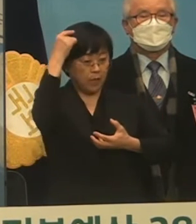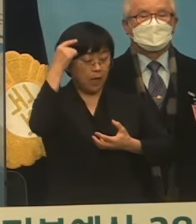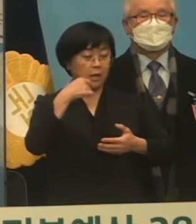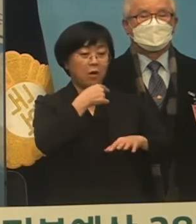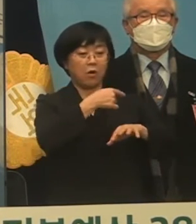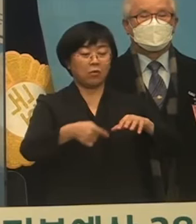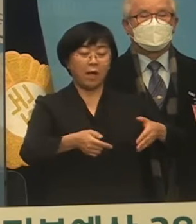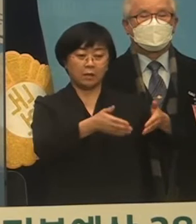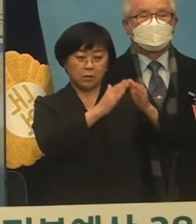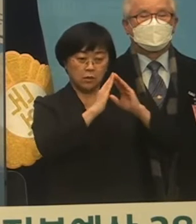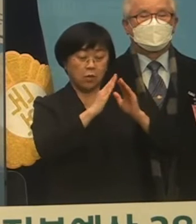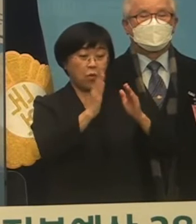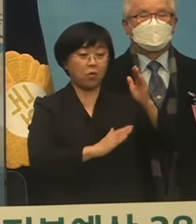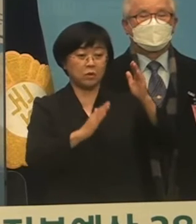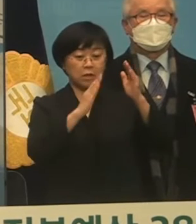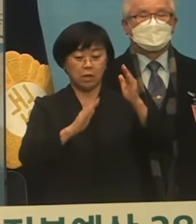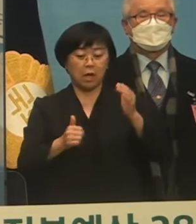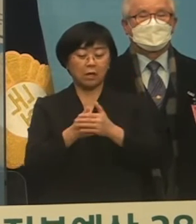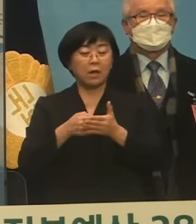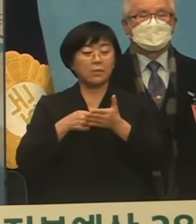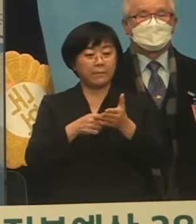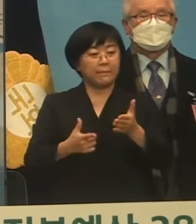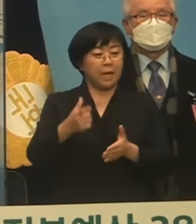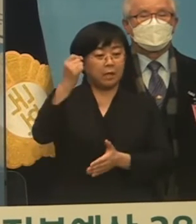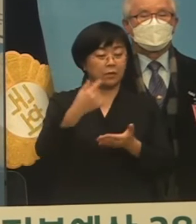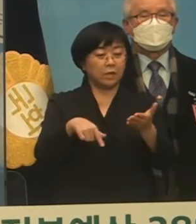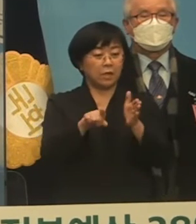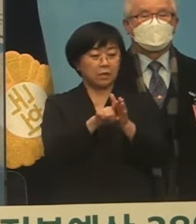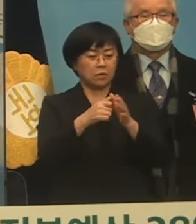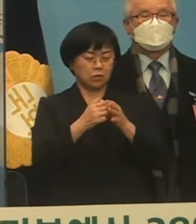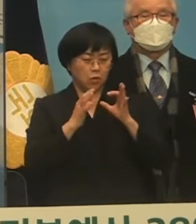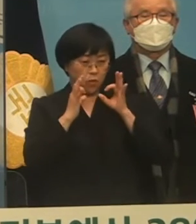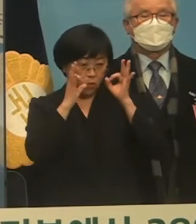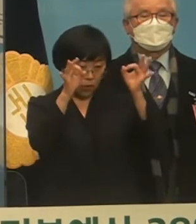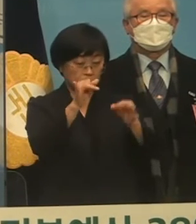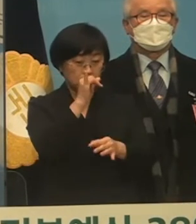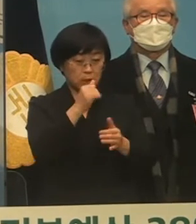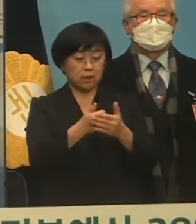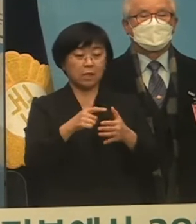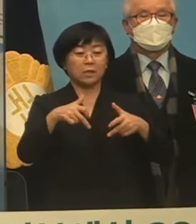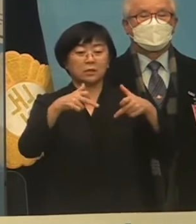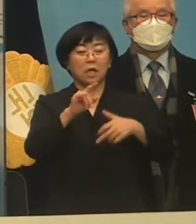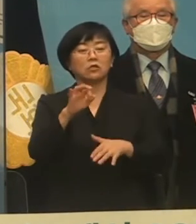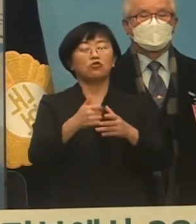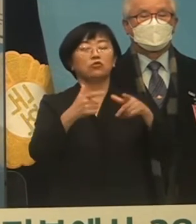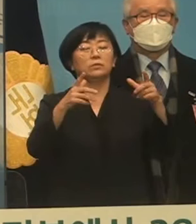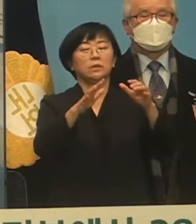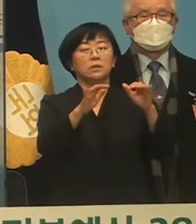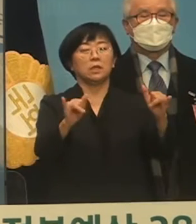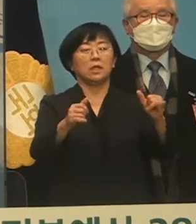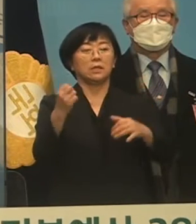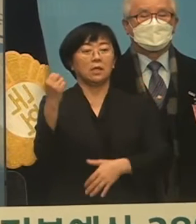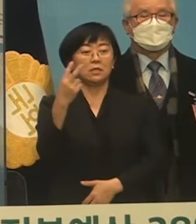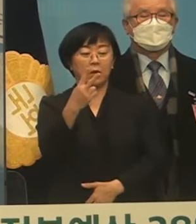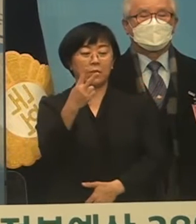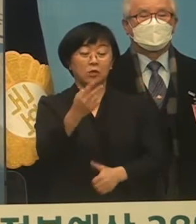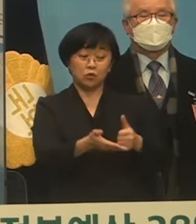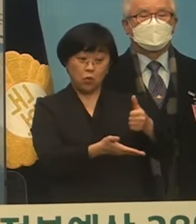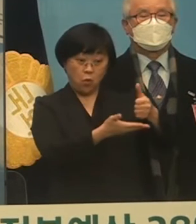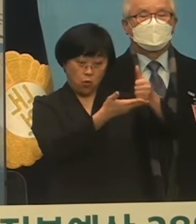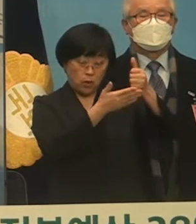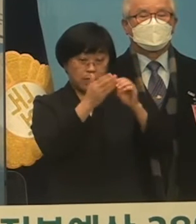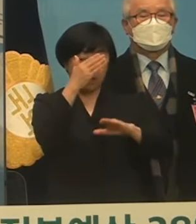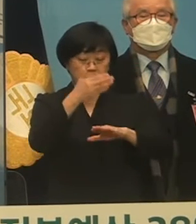장성 설립 공식 합의 조기 추진을 위해서 혼신의 노력을 아끼지 않으신 장성 국민들께 다시 한번 존경의